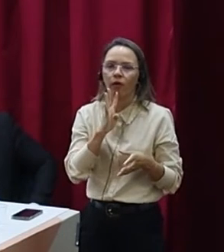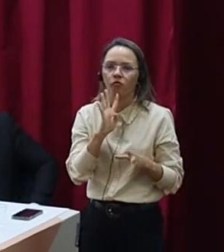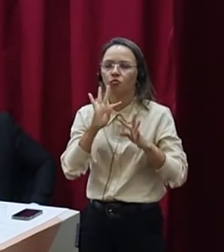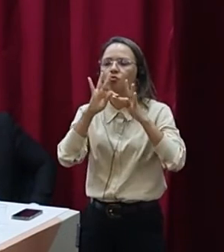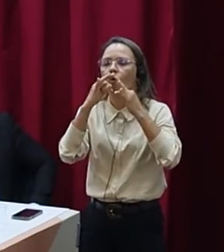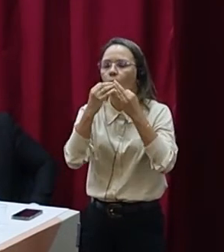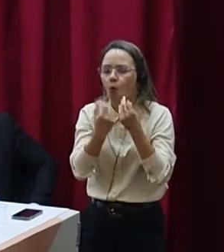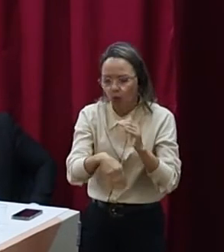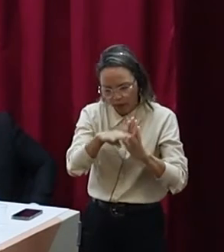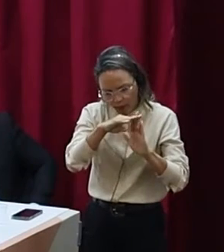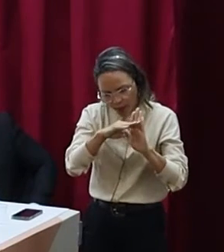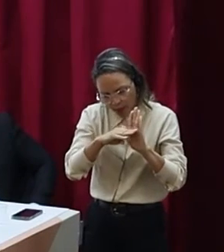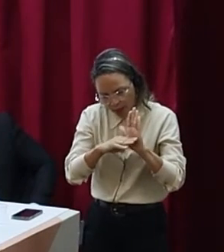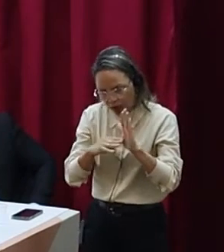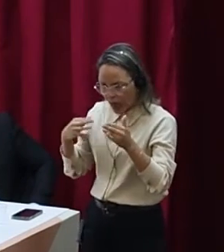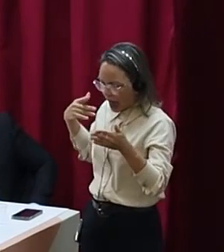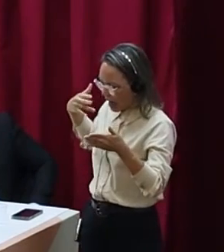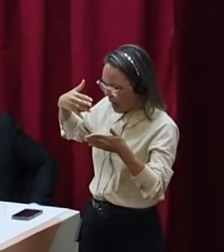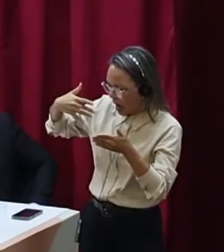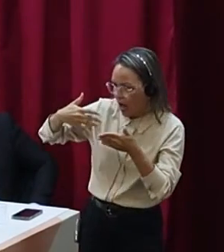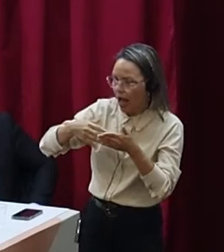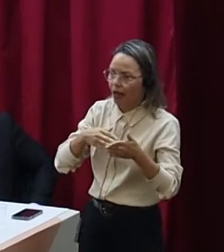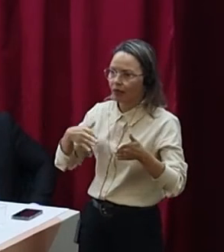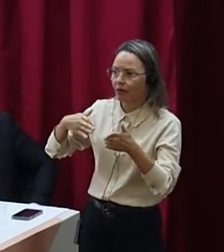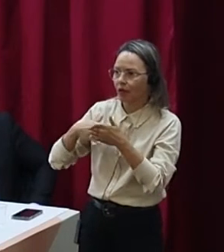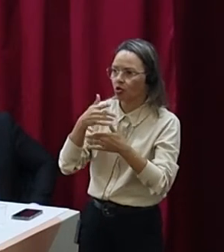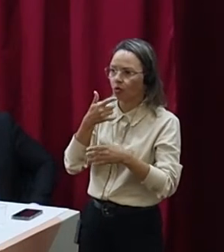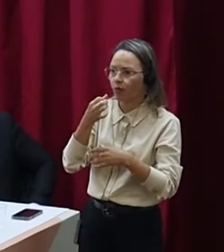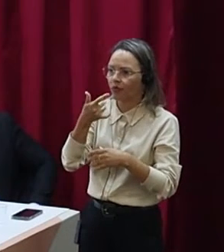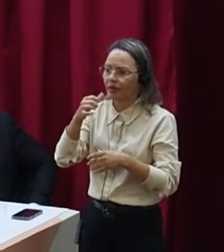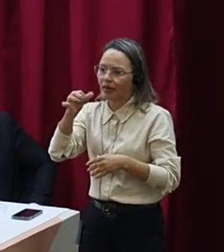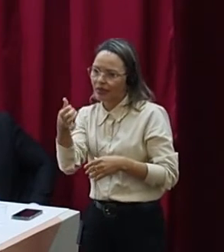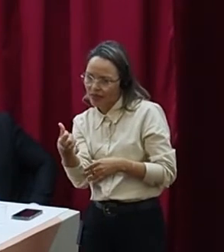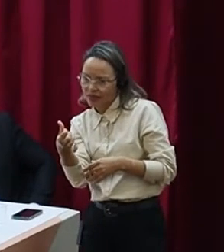2016 renuncié, estaba como director general de Planificación Lingüística.